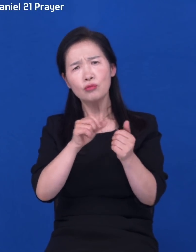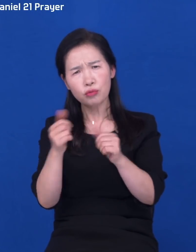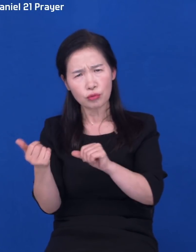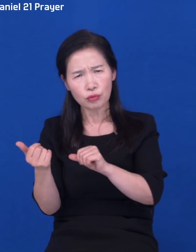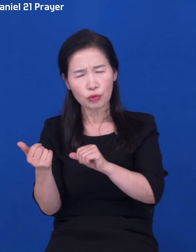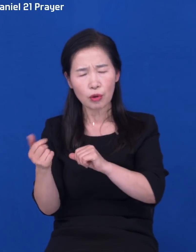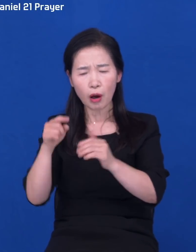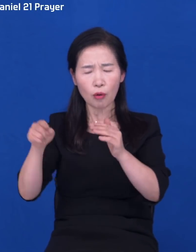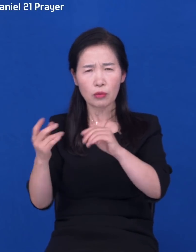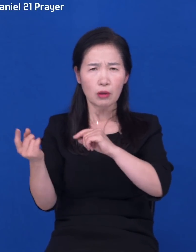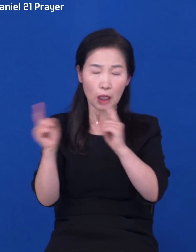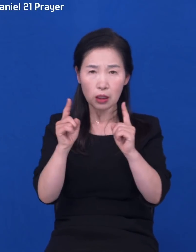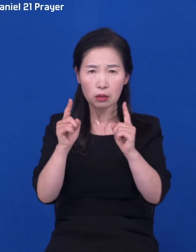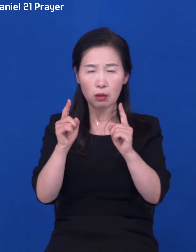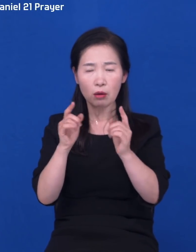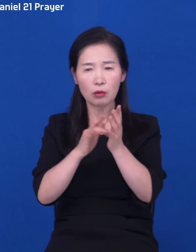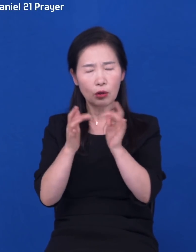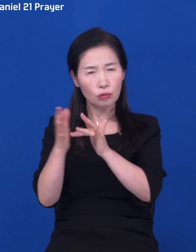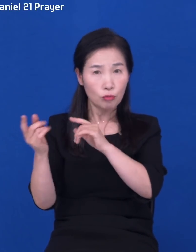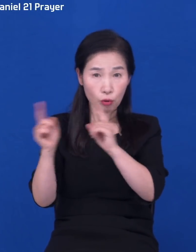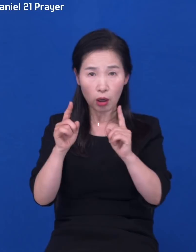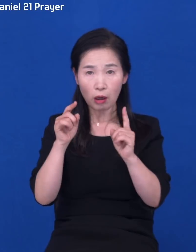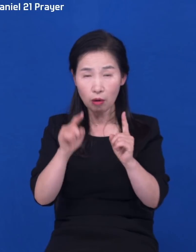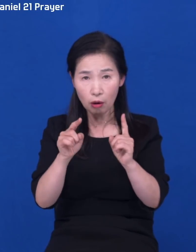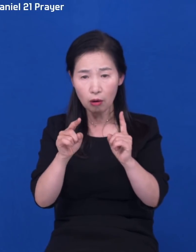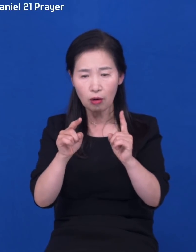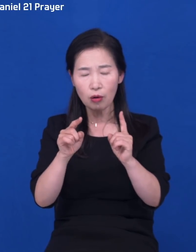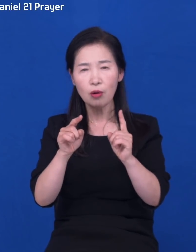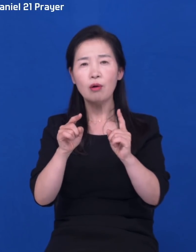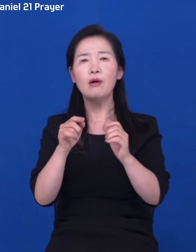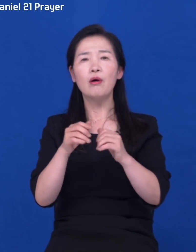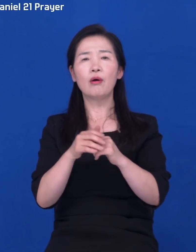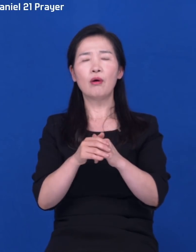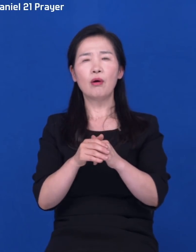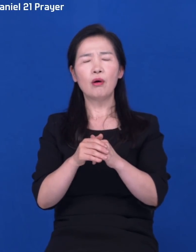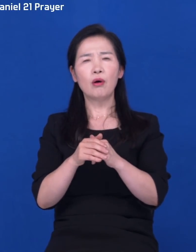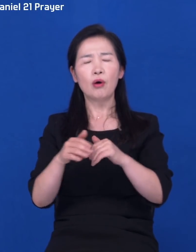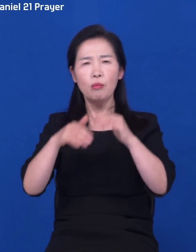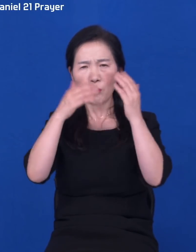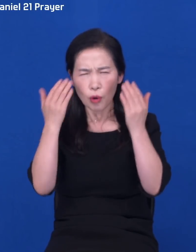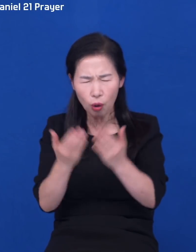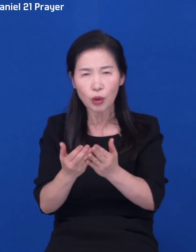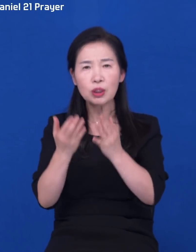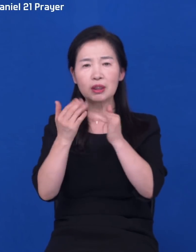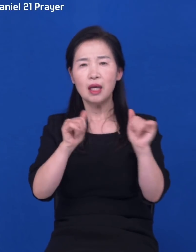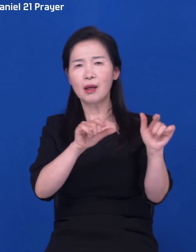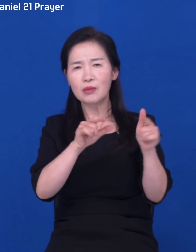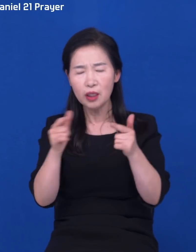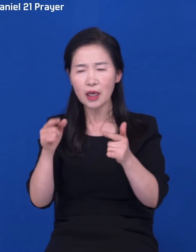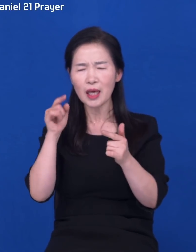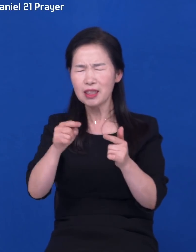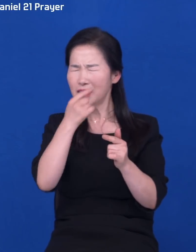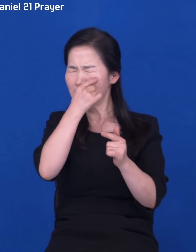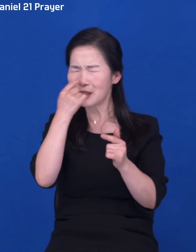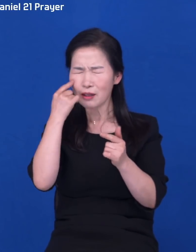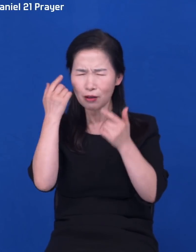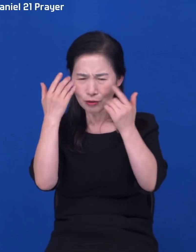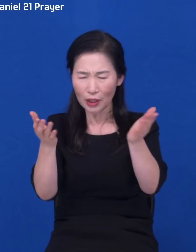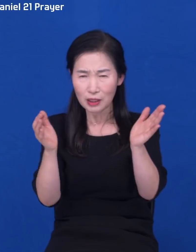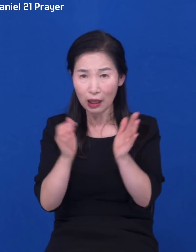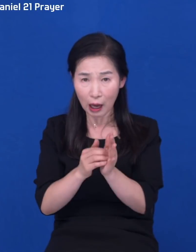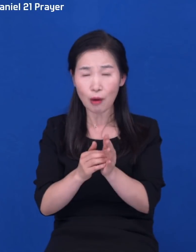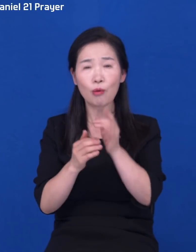것? 예수 부활한 거? 이렇게 된 거예요. 모든 사람에게 주신 증거가 이거라는데